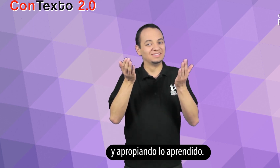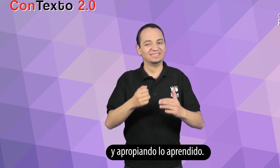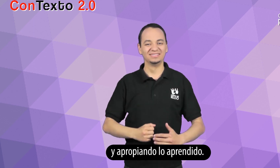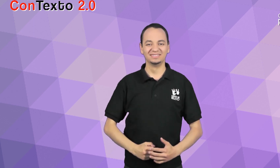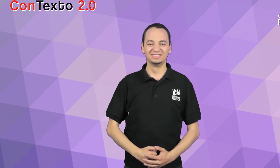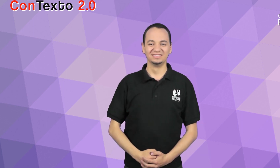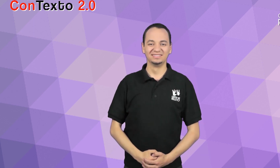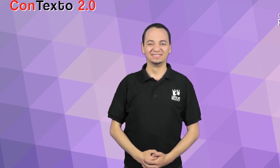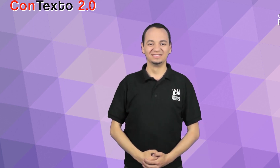¡Gracias!